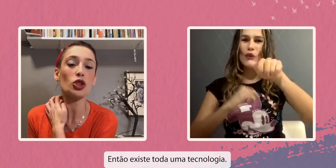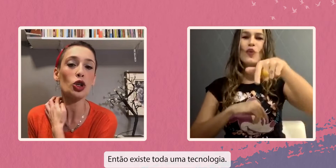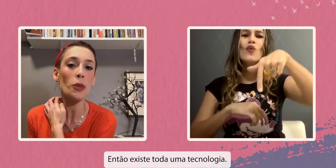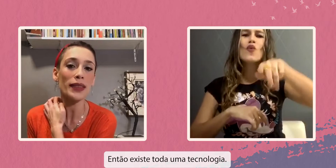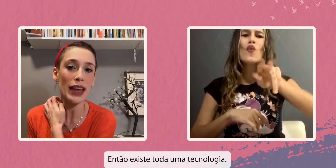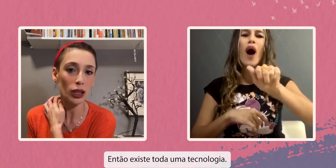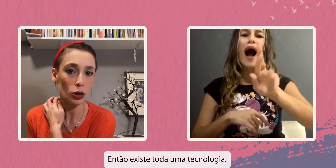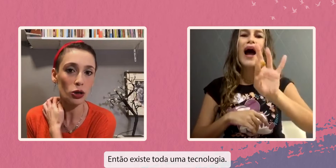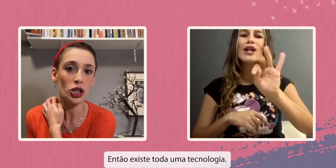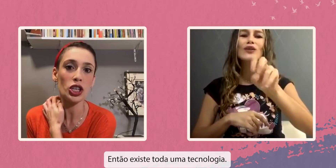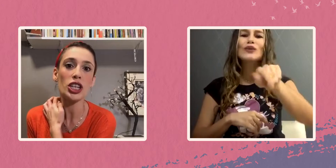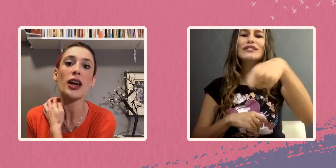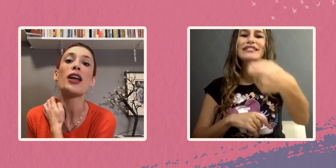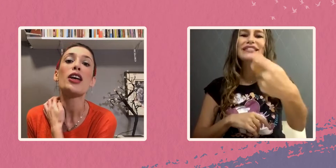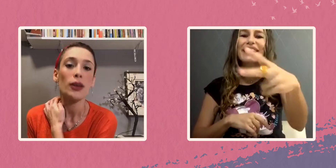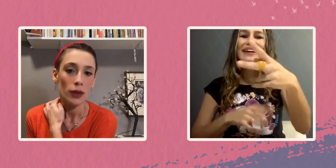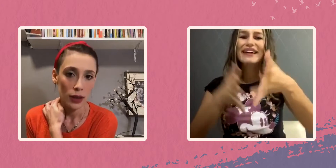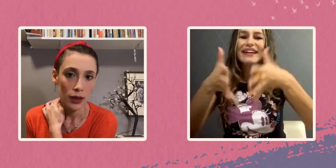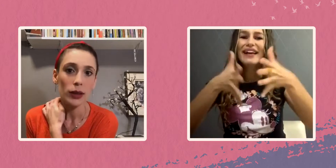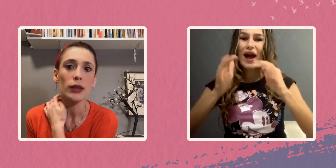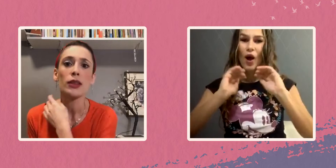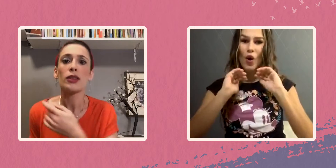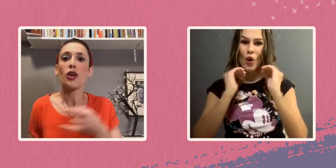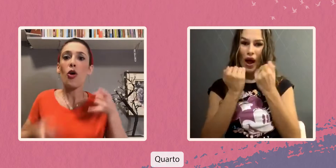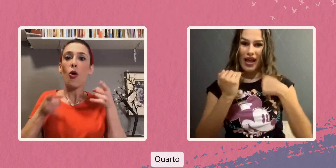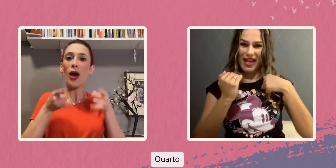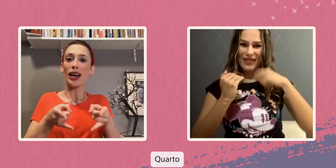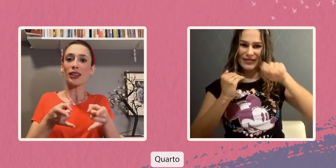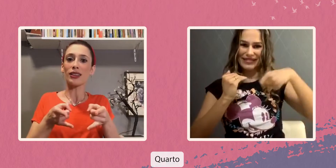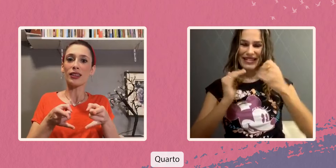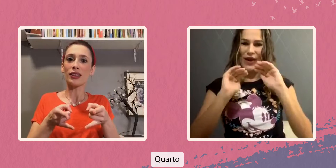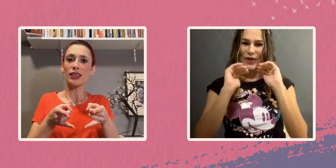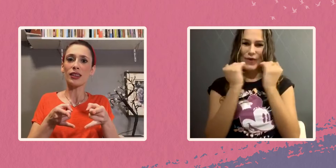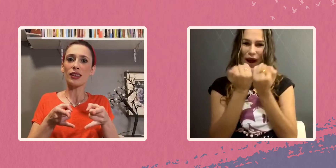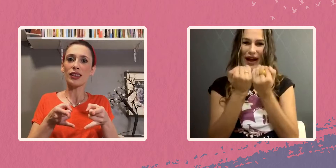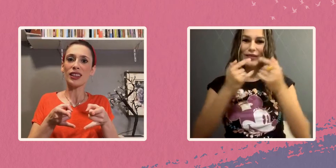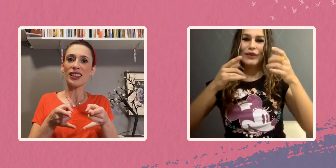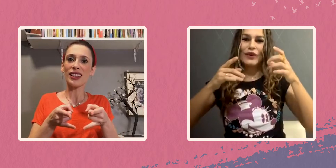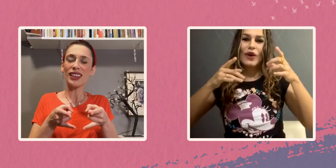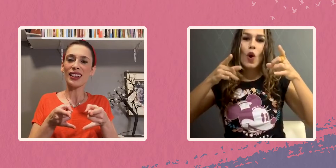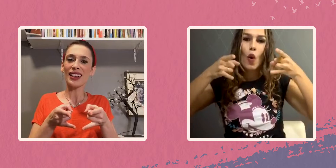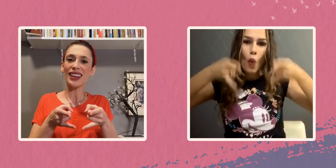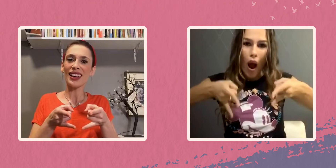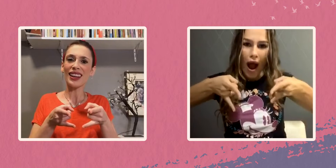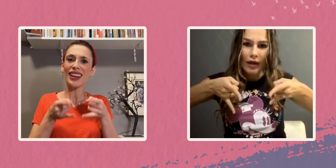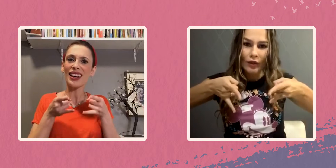existe toda uma tecnologia. Quarto.